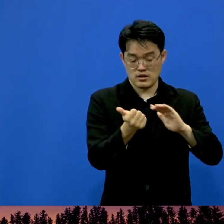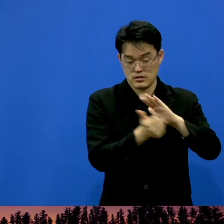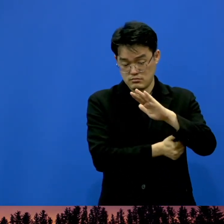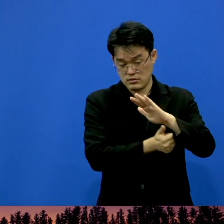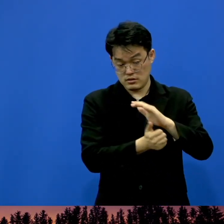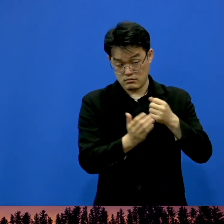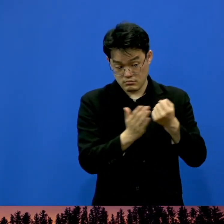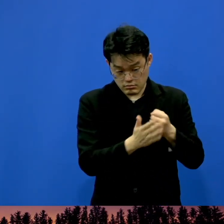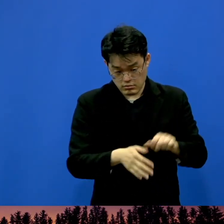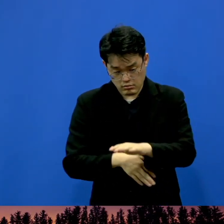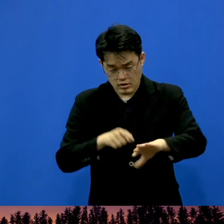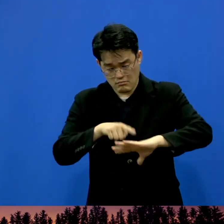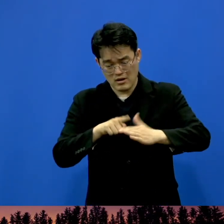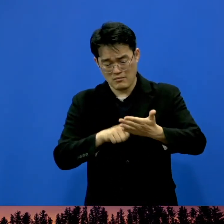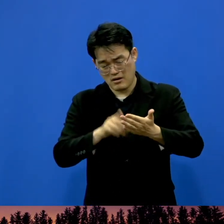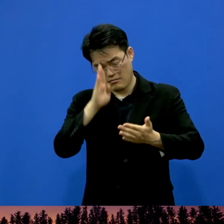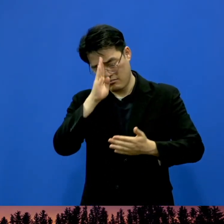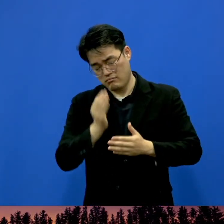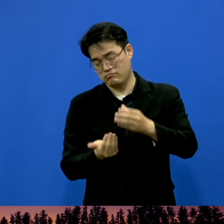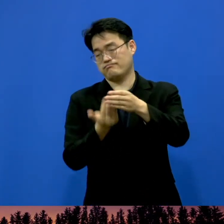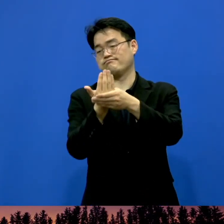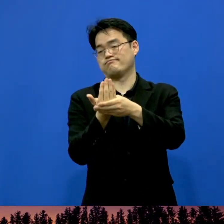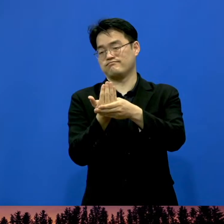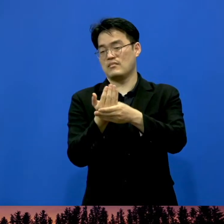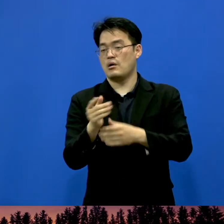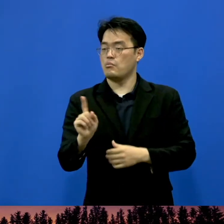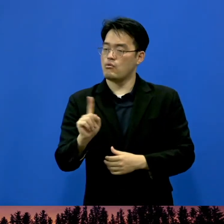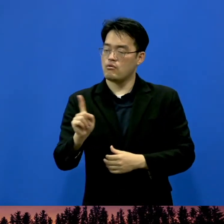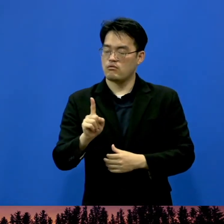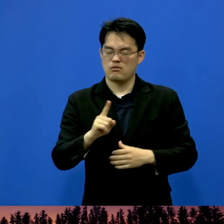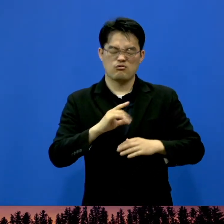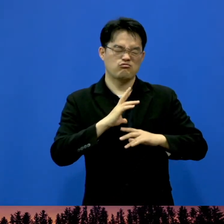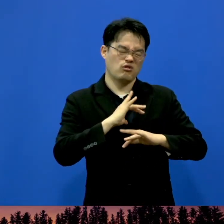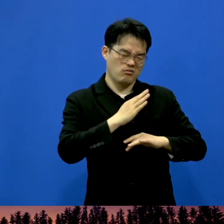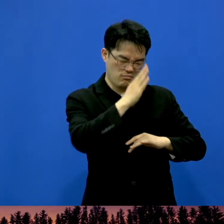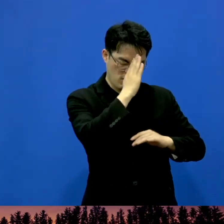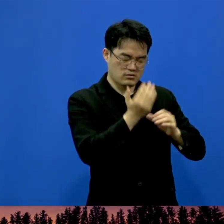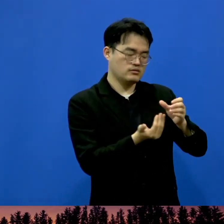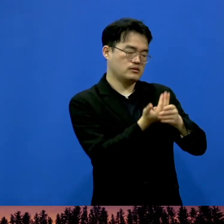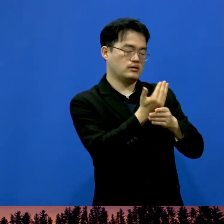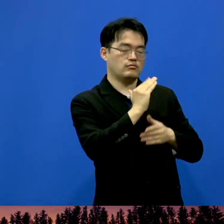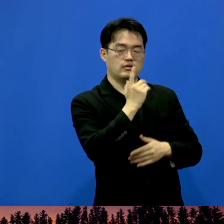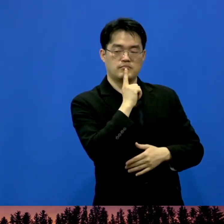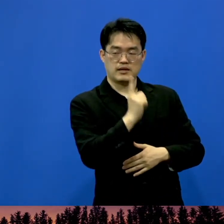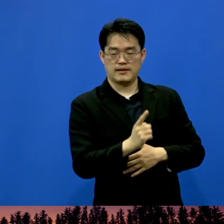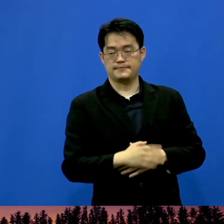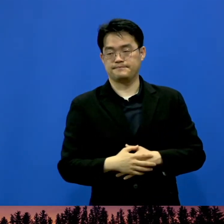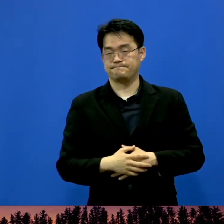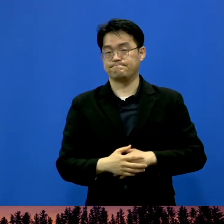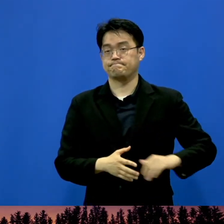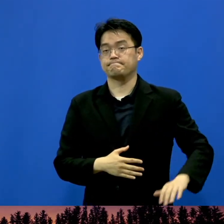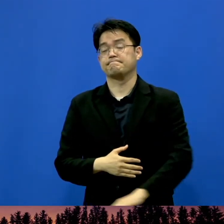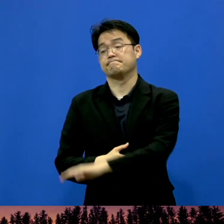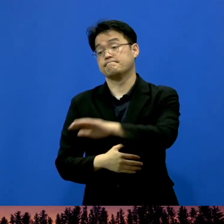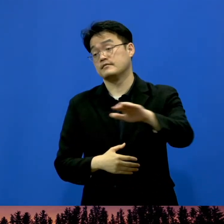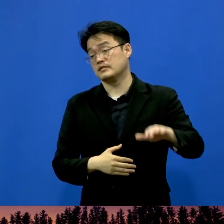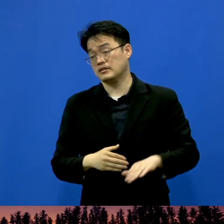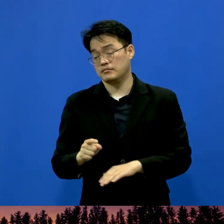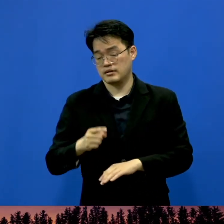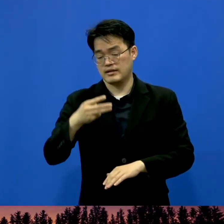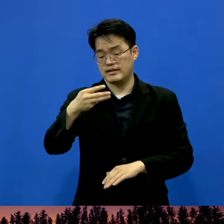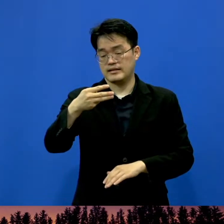병이 생기는데요. 그게 뭐냐면 이 두려움이라고 하는 것이죠. 그래서 트라우마라는